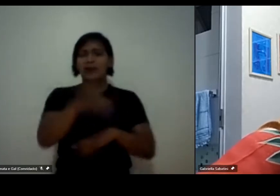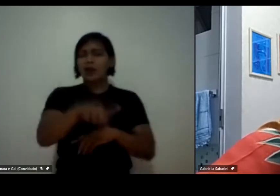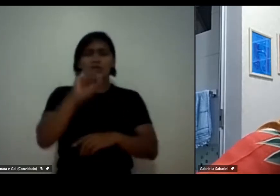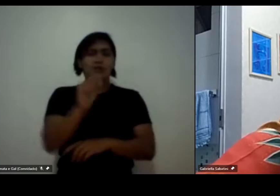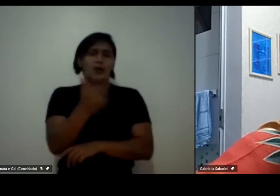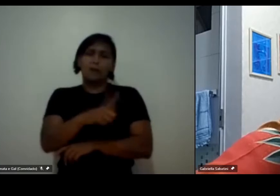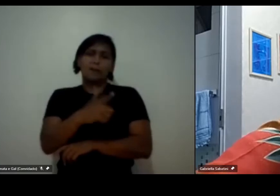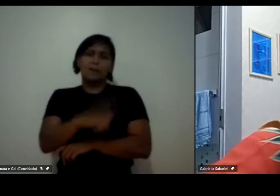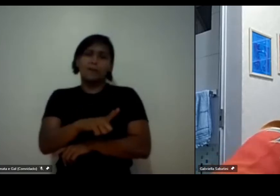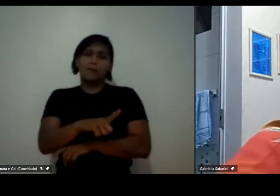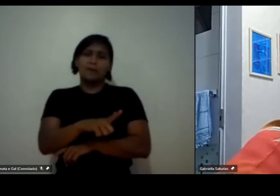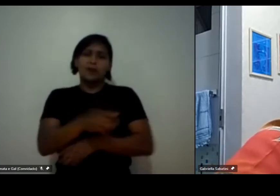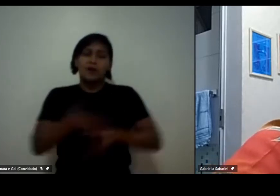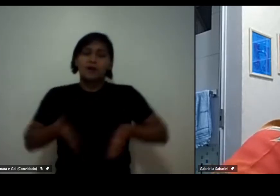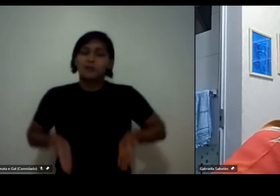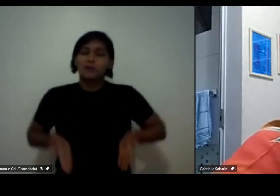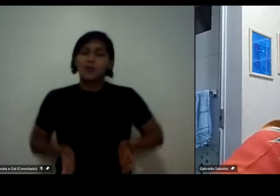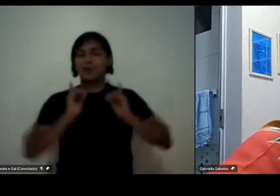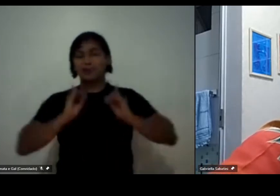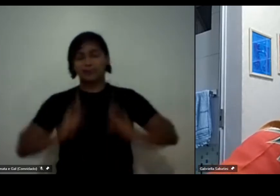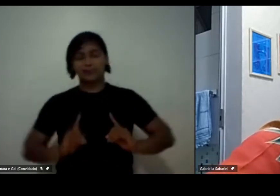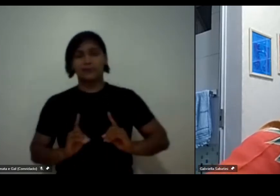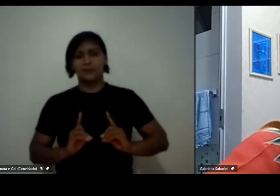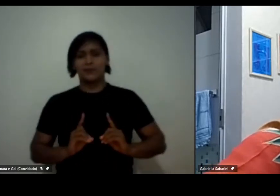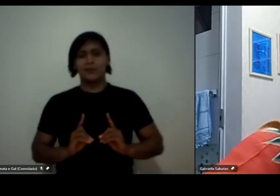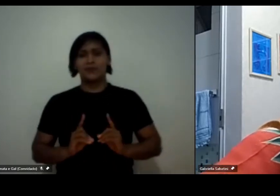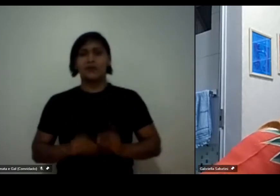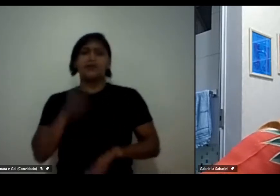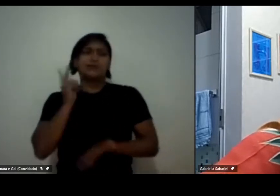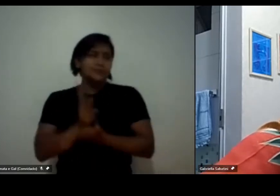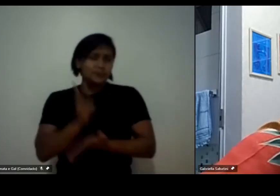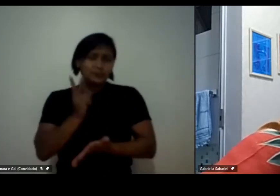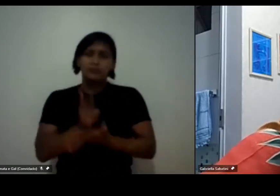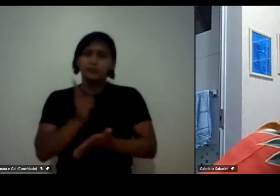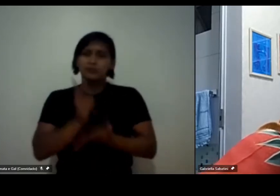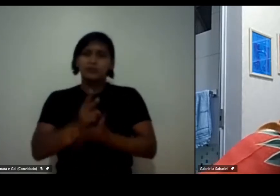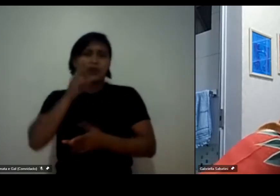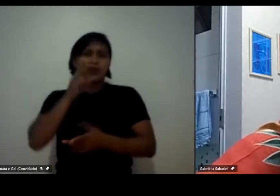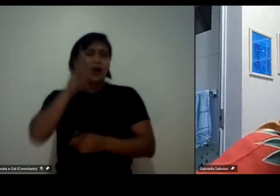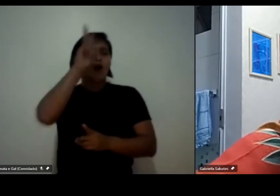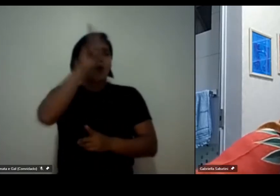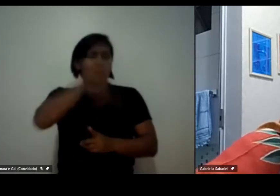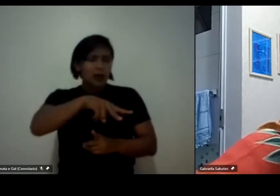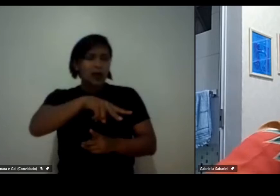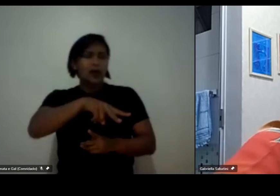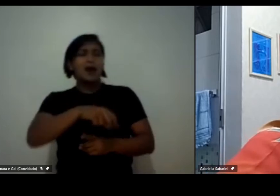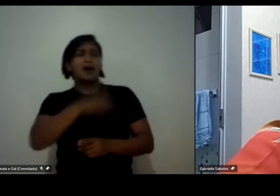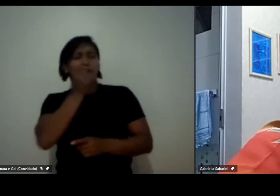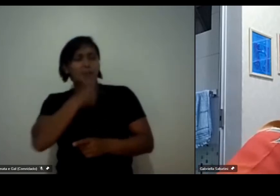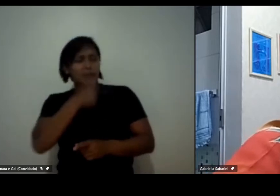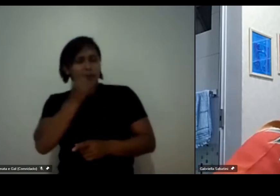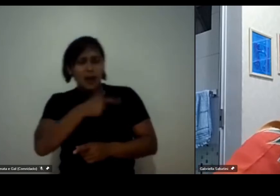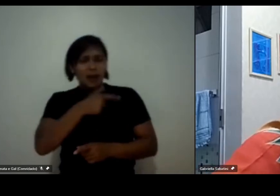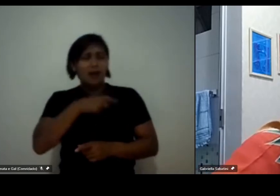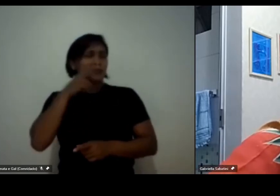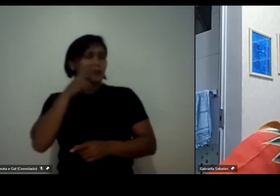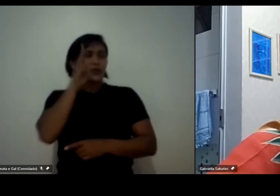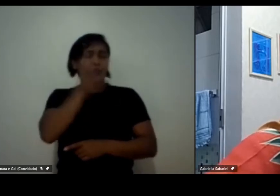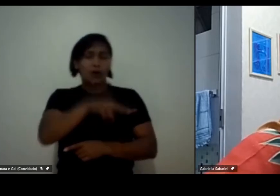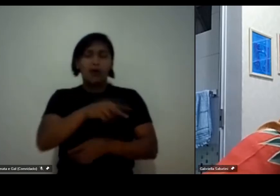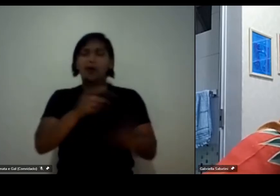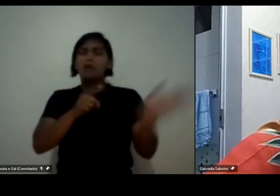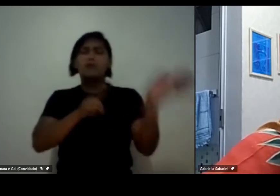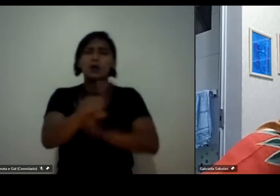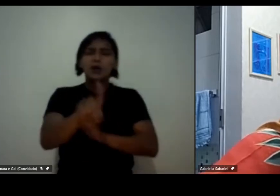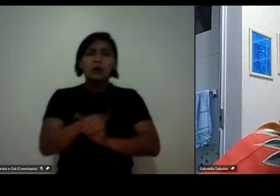quem nasce com deficiência. A gente sempre é alvo de alguma coisa, de chacota, de piada, de olhar, de pergunta,